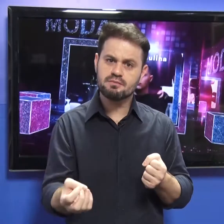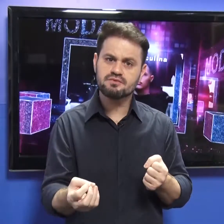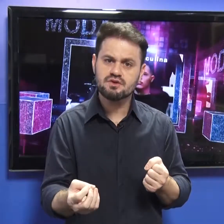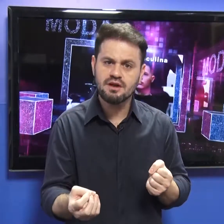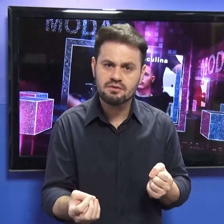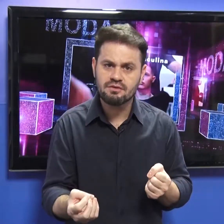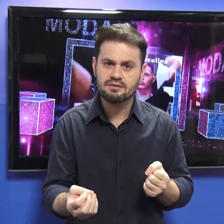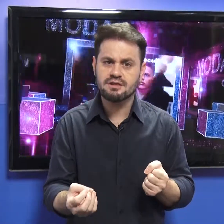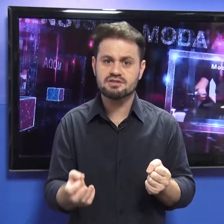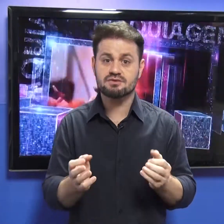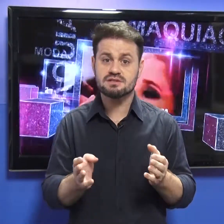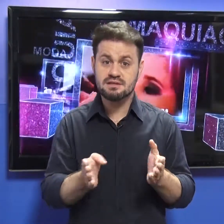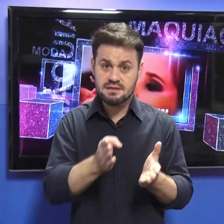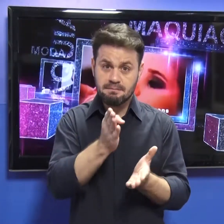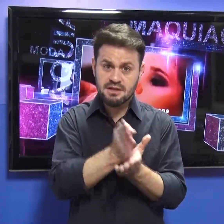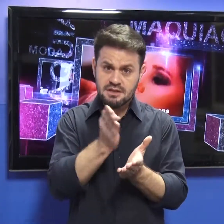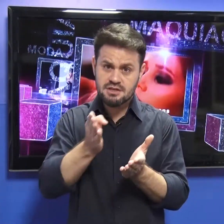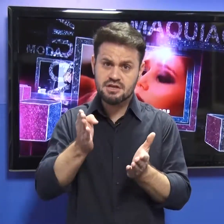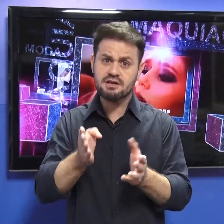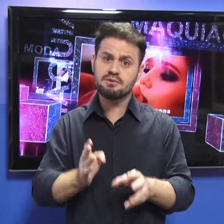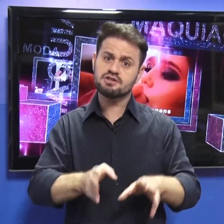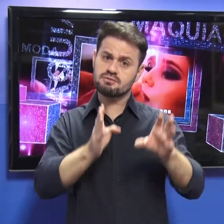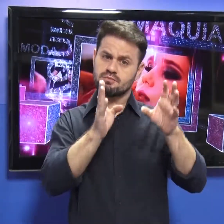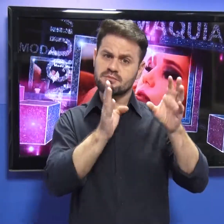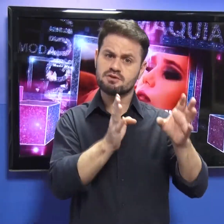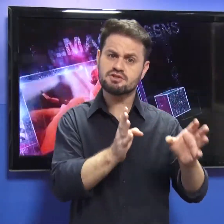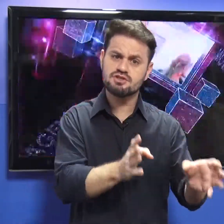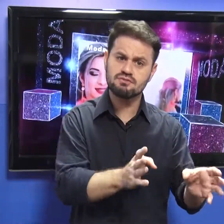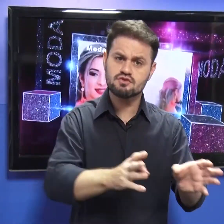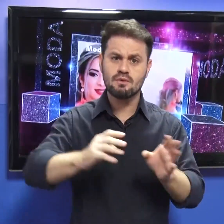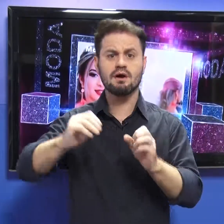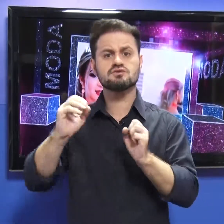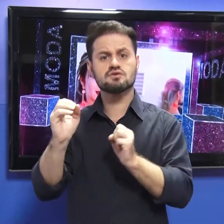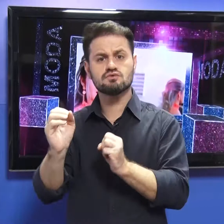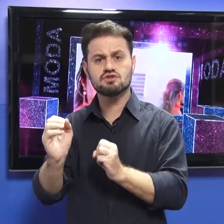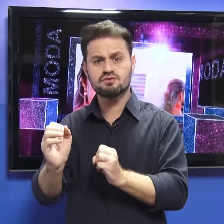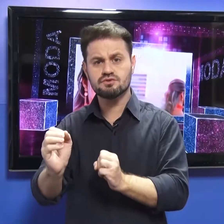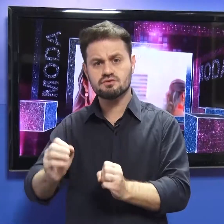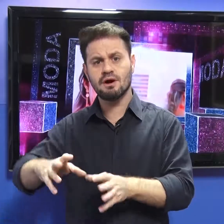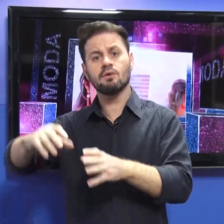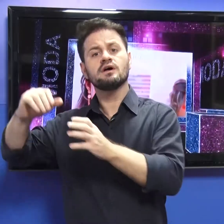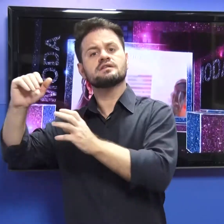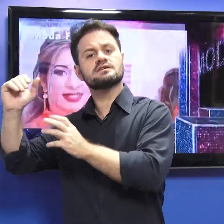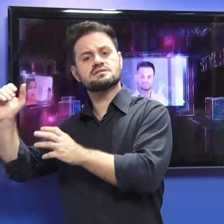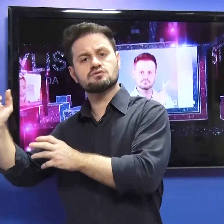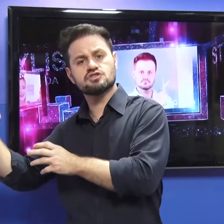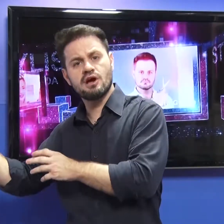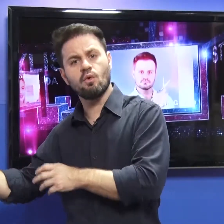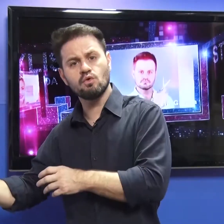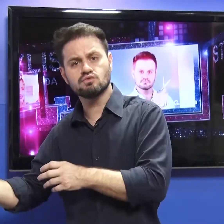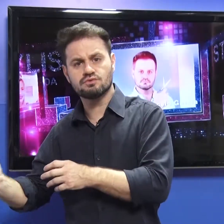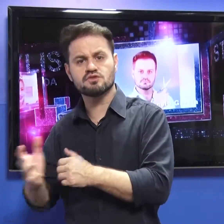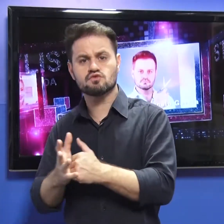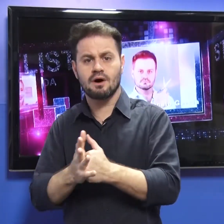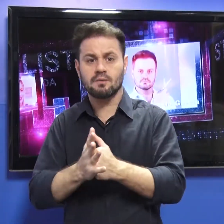profissional que vai cuidar de vocês e planeja realmente um primeiro dia um visual segundo de um visual é o terceiro dia outro visual